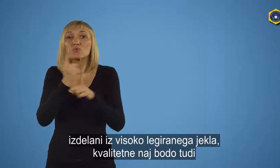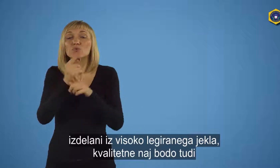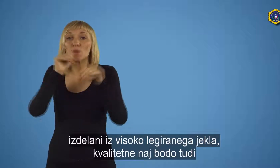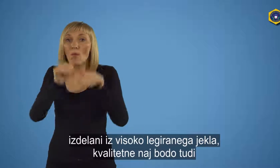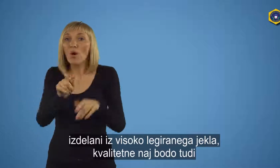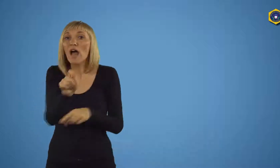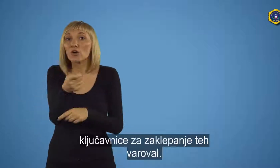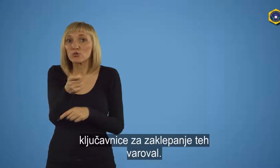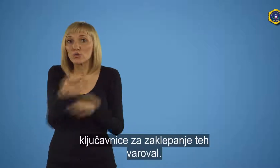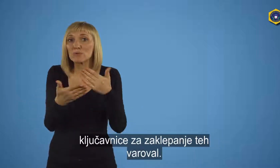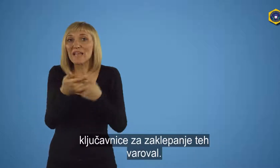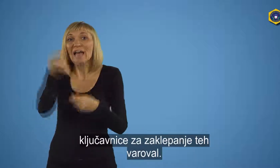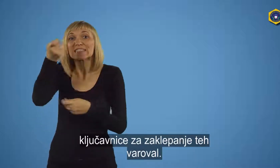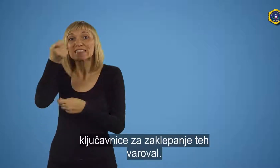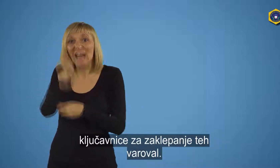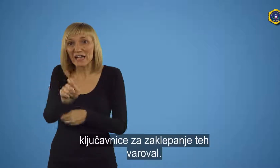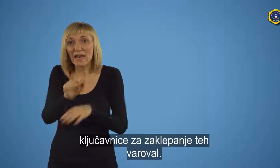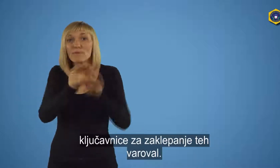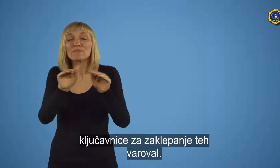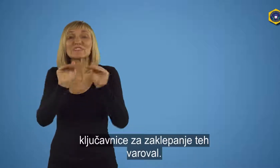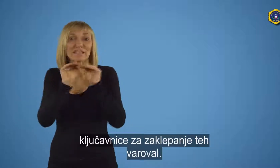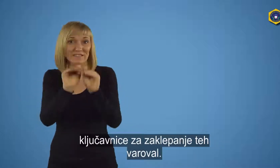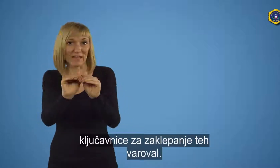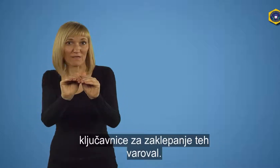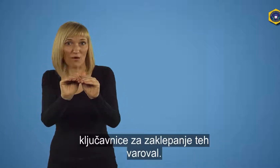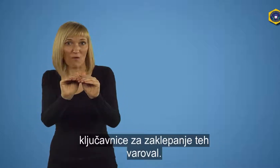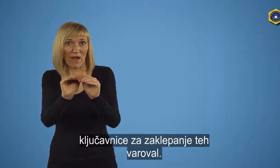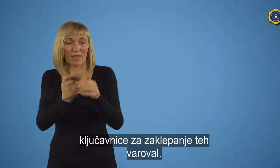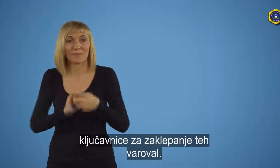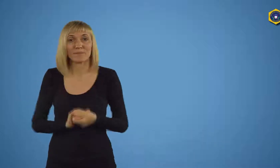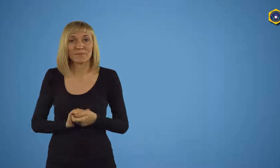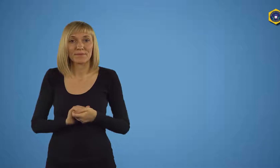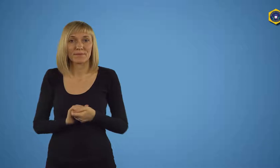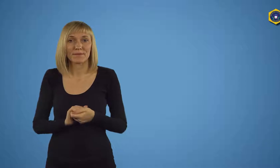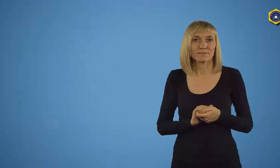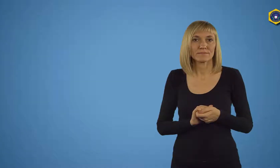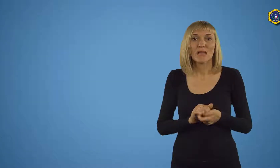tudi ključavnice za zaklepanje teh varoval.